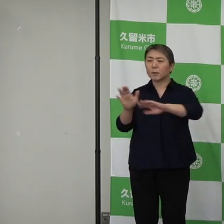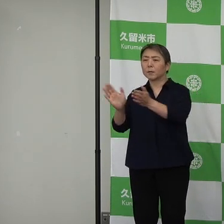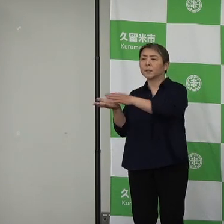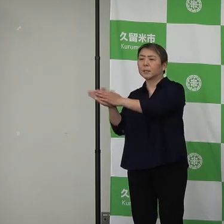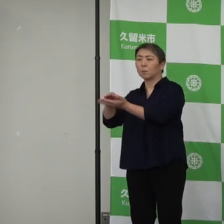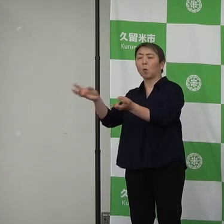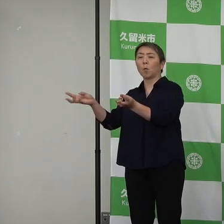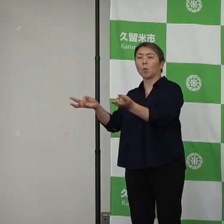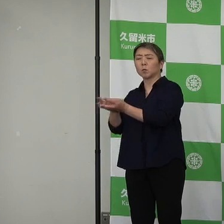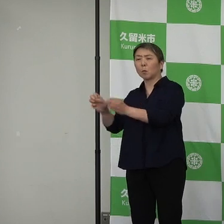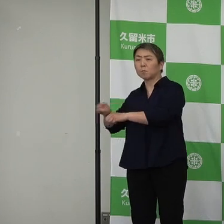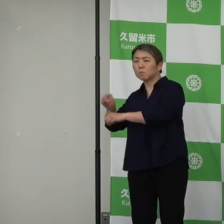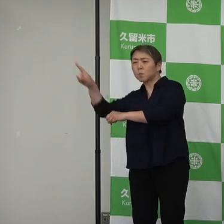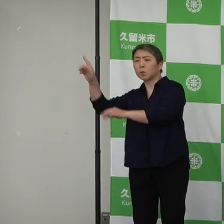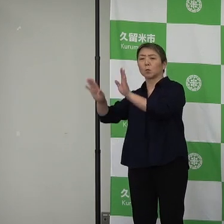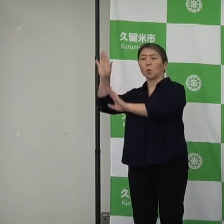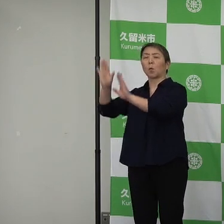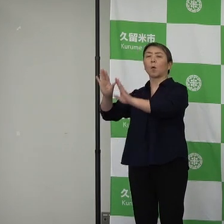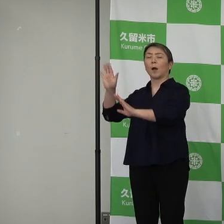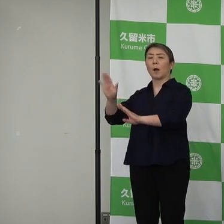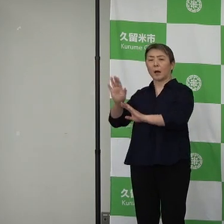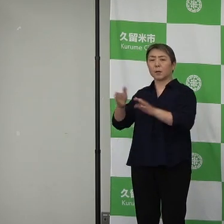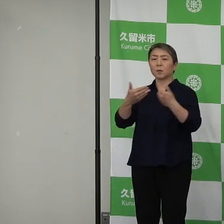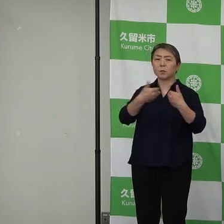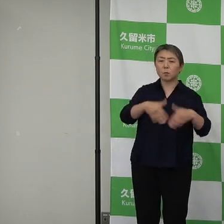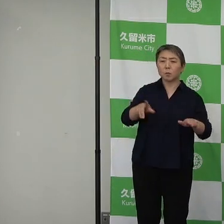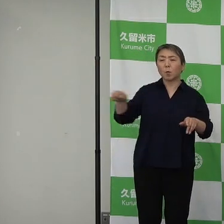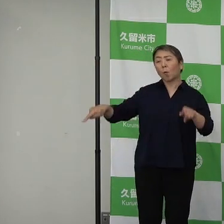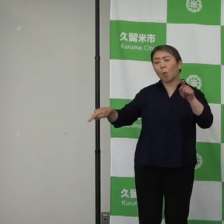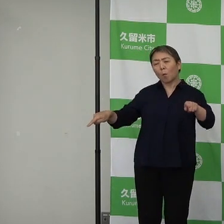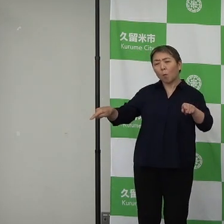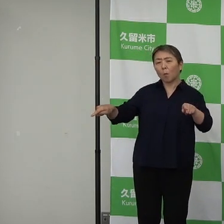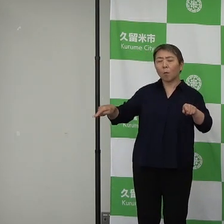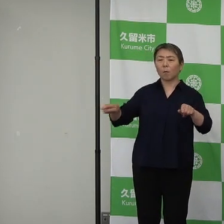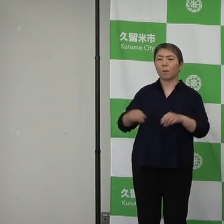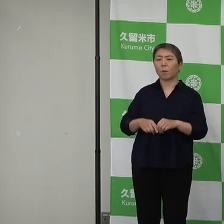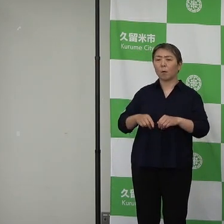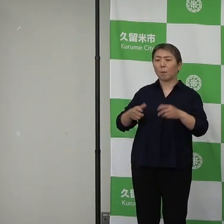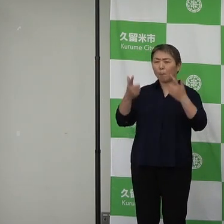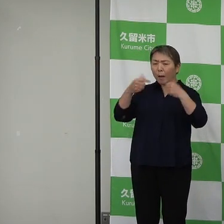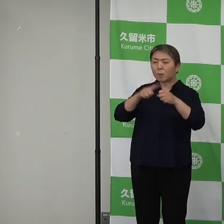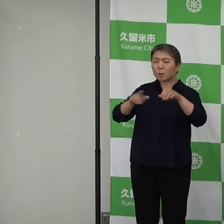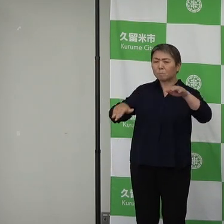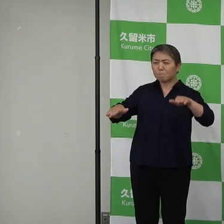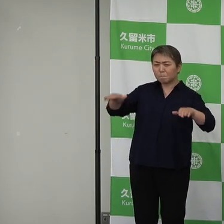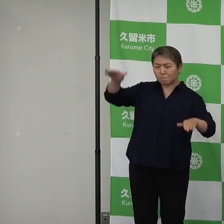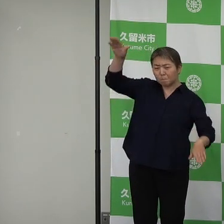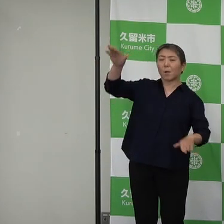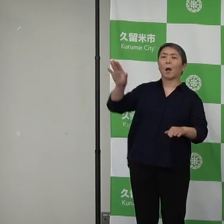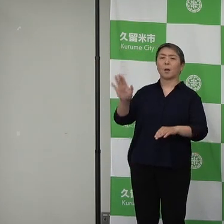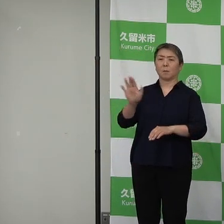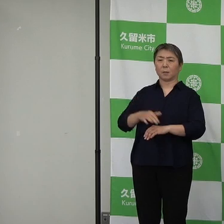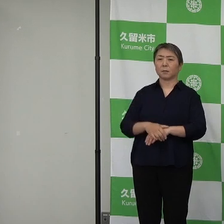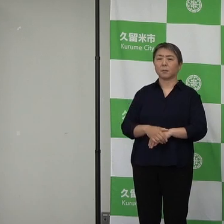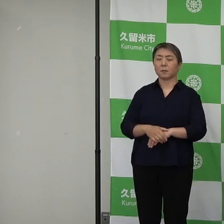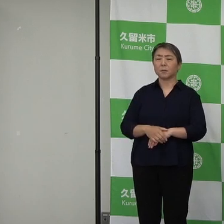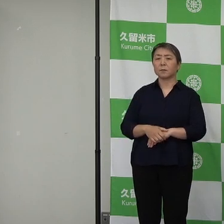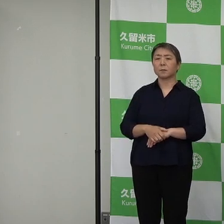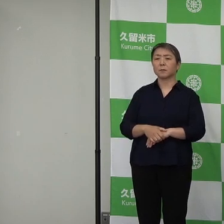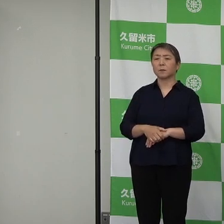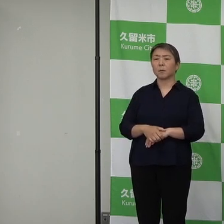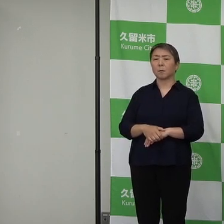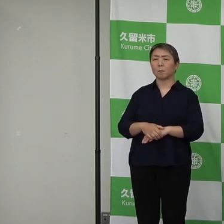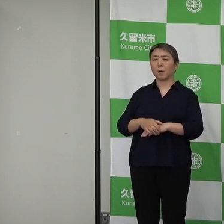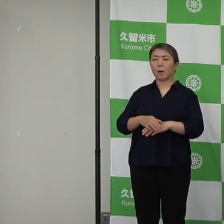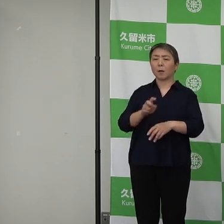亡数は増加傾向にあり、出生率と死亡数の差は年々拡大をしております。